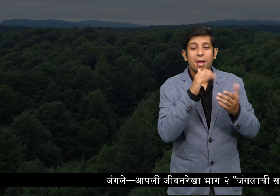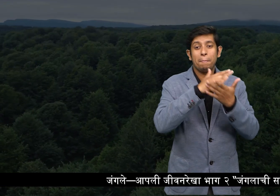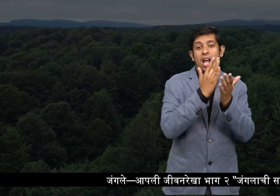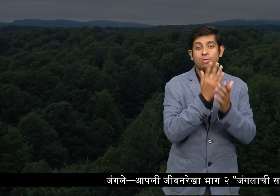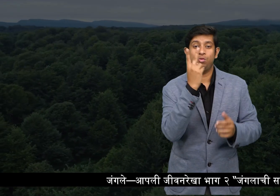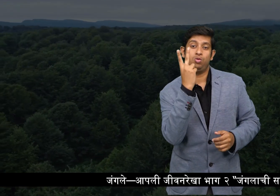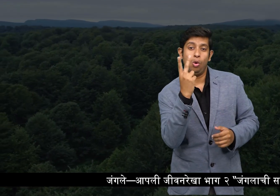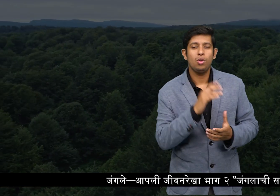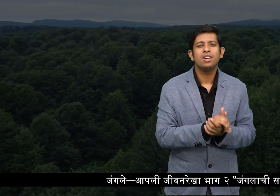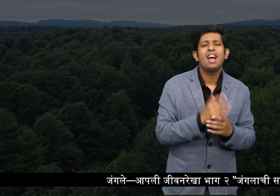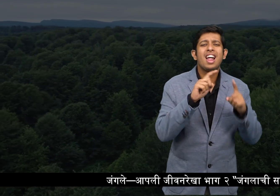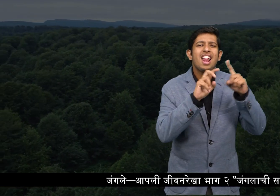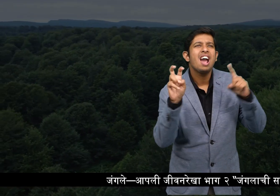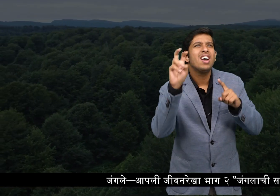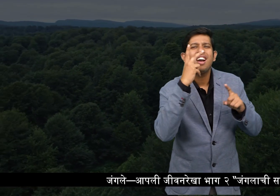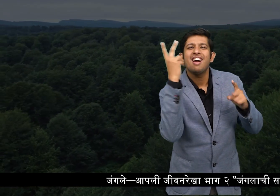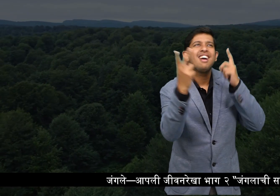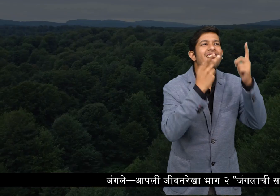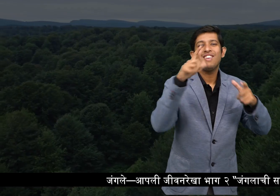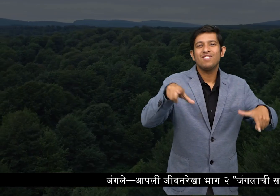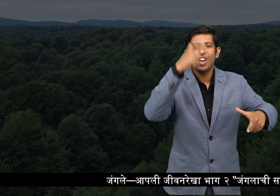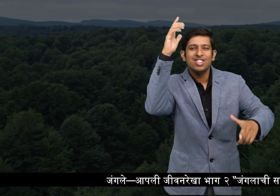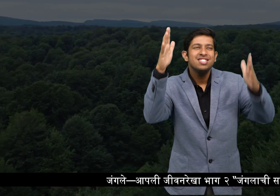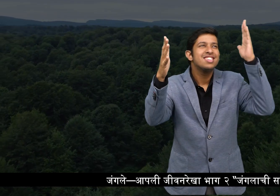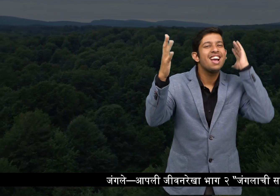जीवनरेखा भाग 2 जंगलाची सहल.